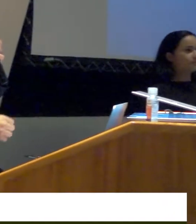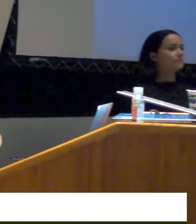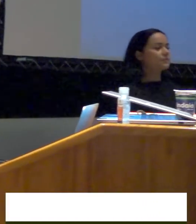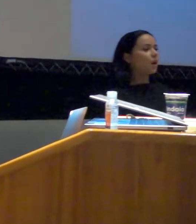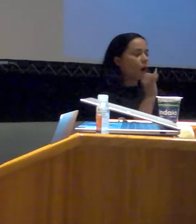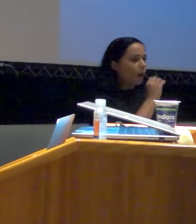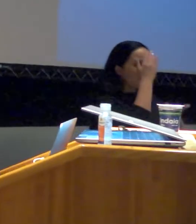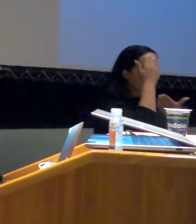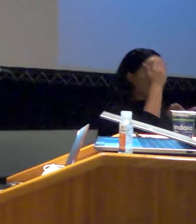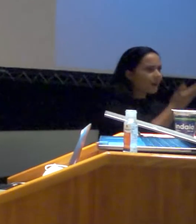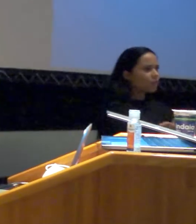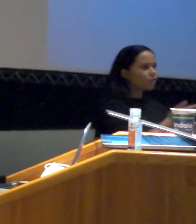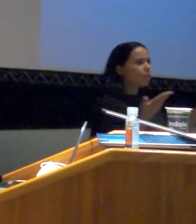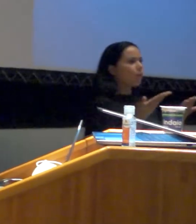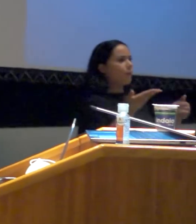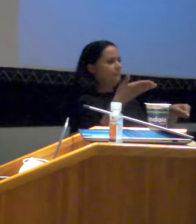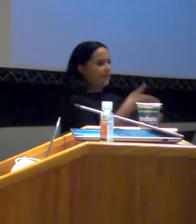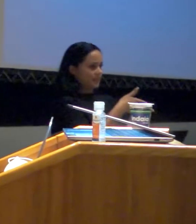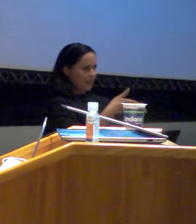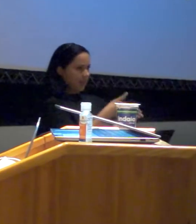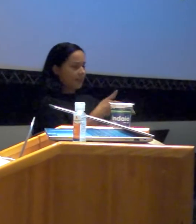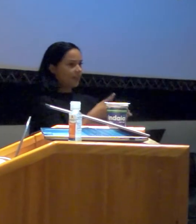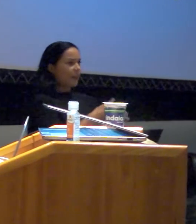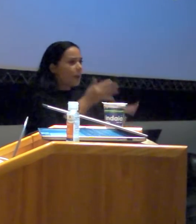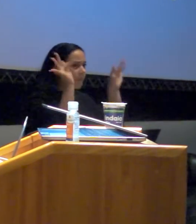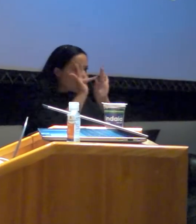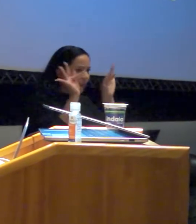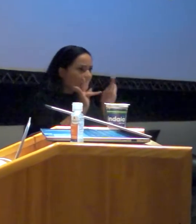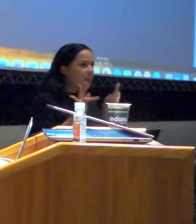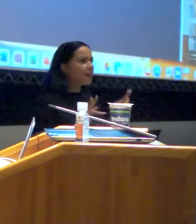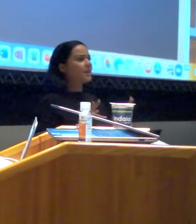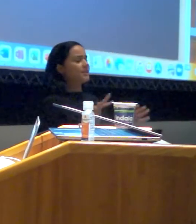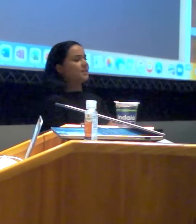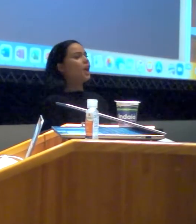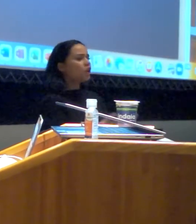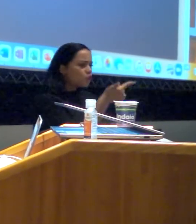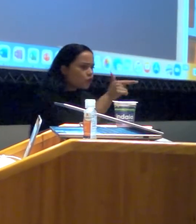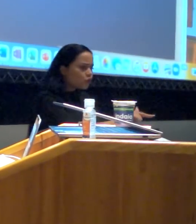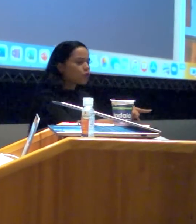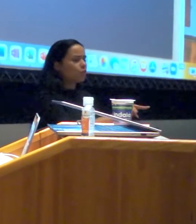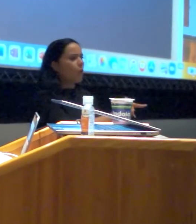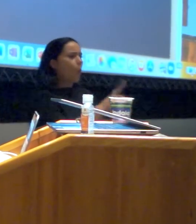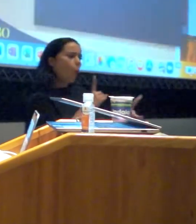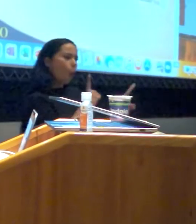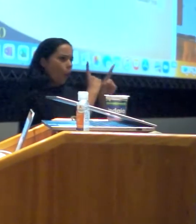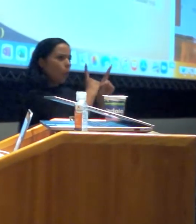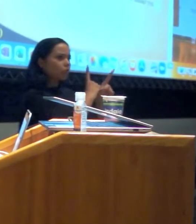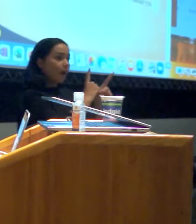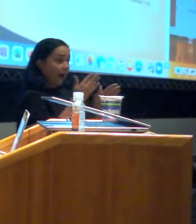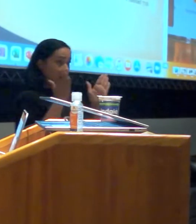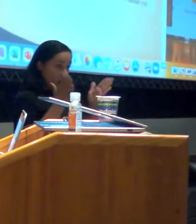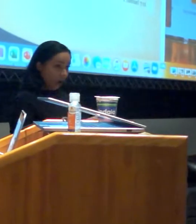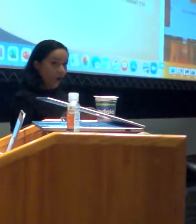Alô, muito obrigado a todos por estarem aqui. Estou muito feliz de, mais uma vez, mais um encontro. Dessa